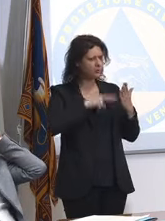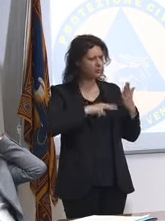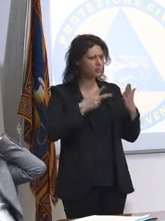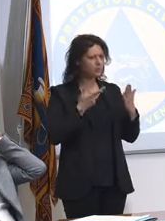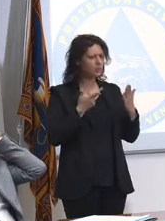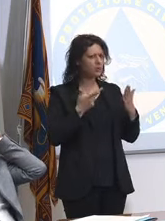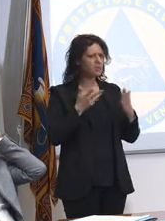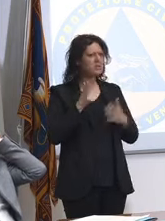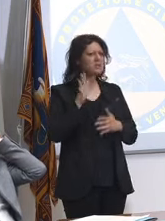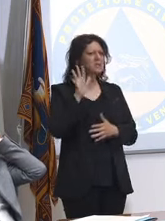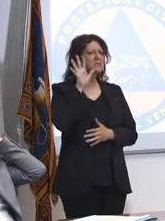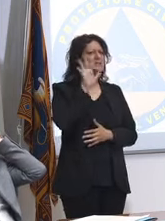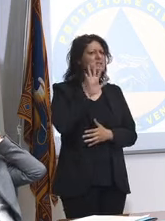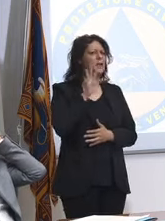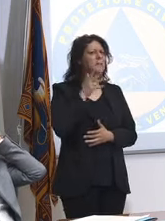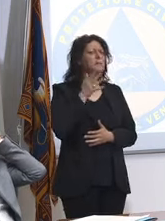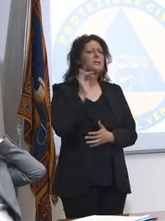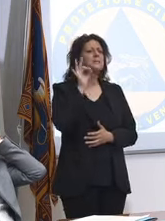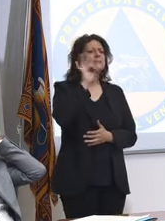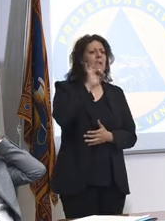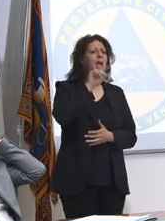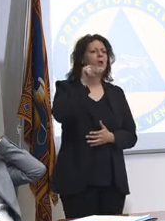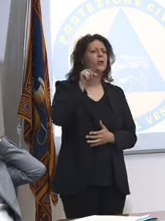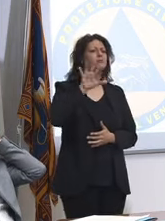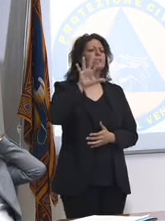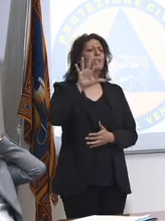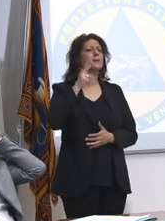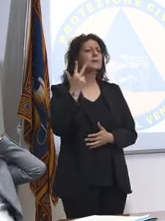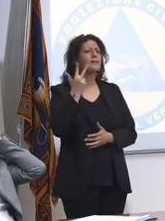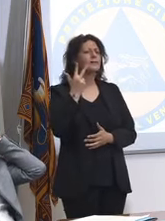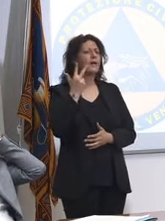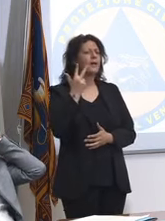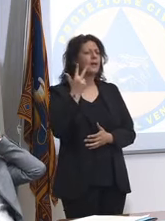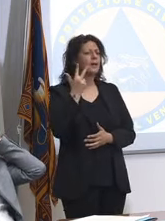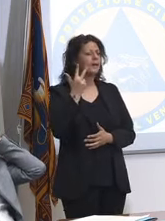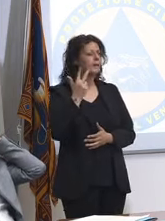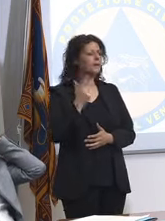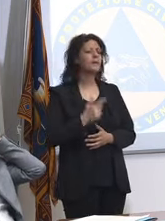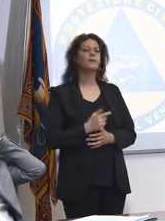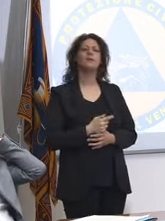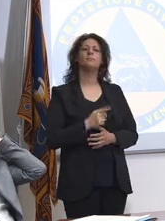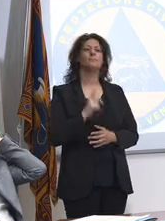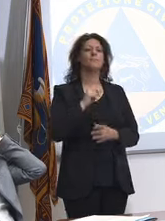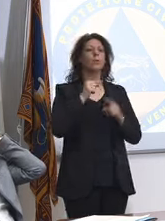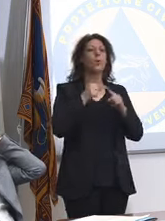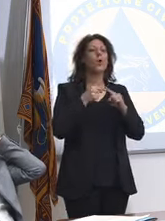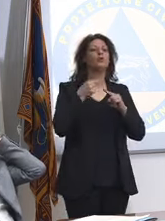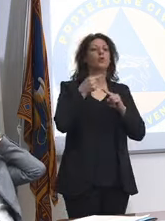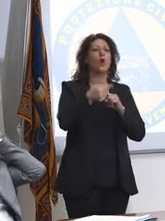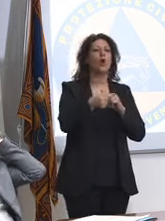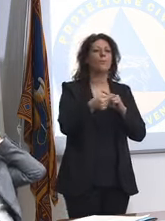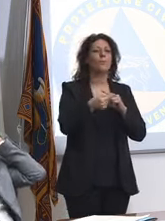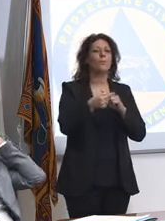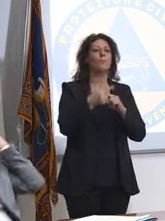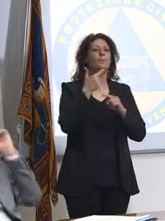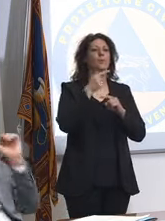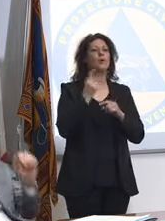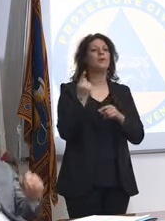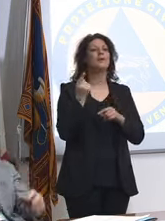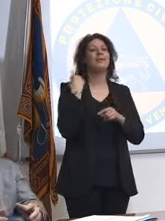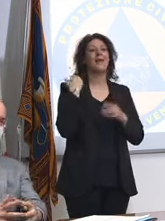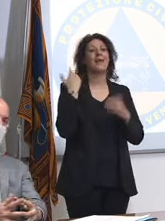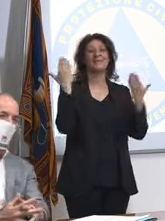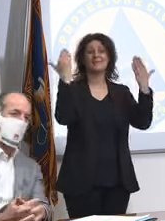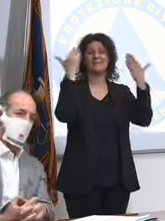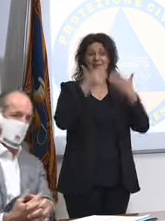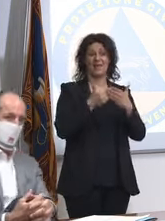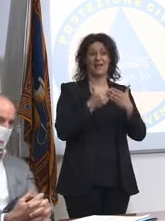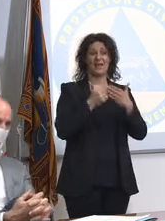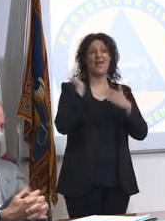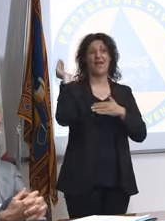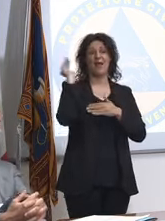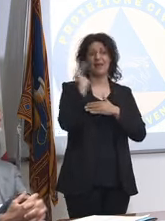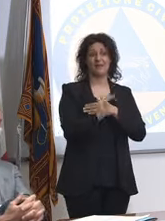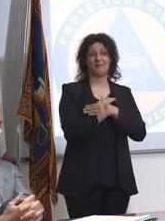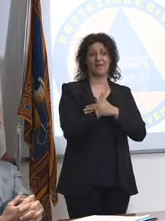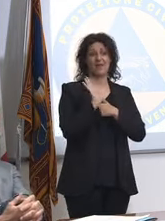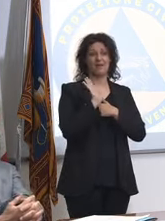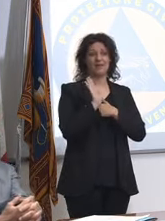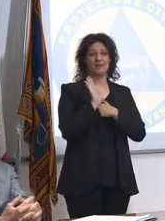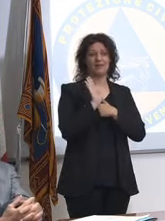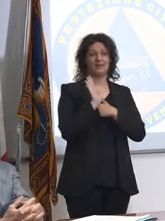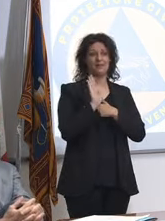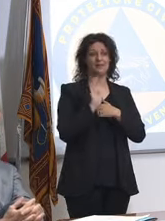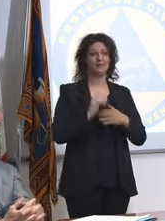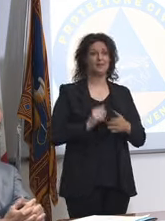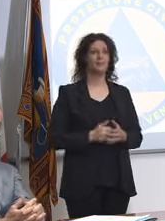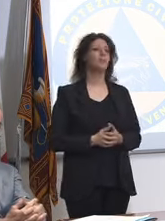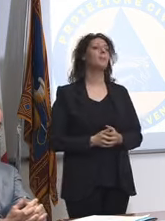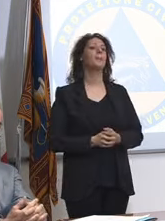uno 0,53, cioè è sempre... 0,53 è quello successivo, okay. Che è arrivato ieri sera in forma riservata. Ok, perché lei